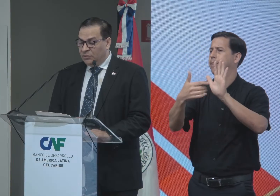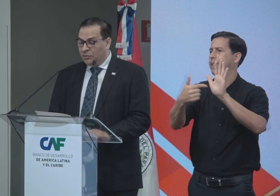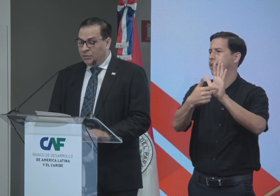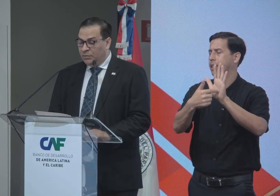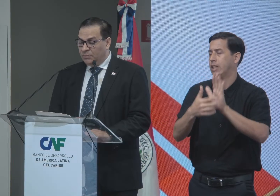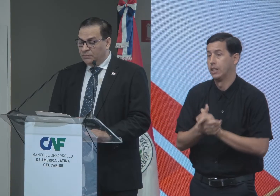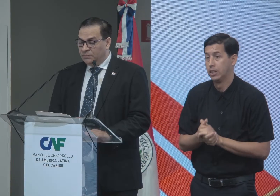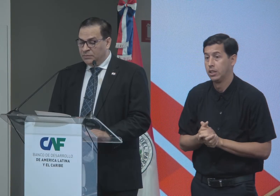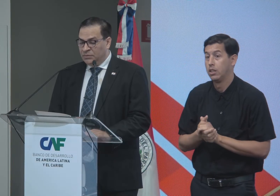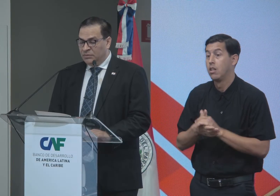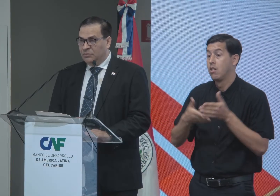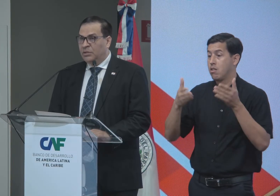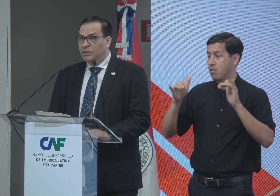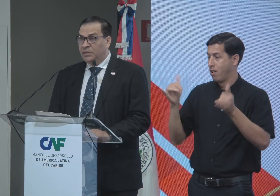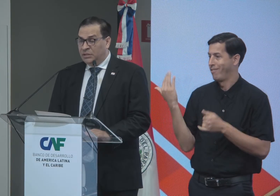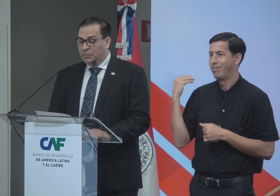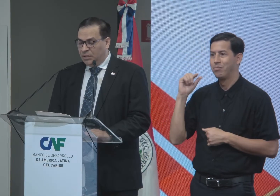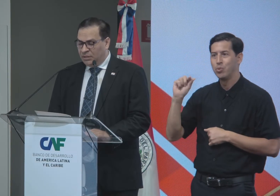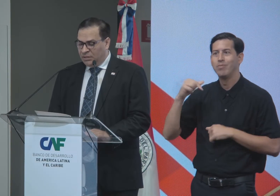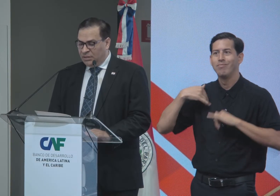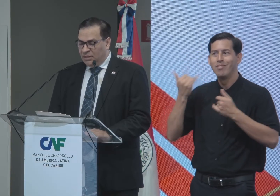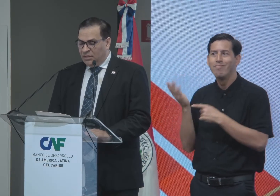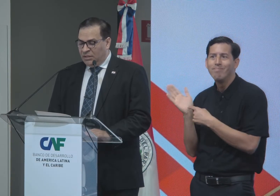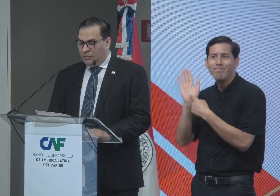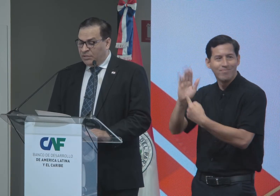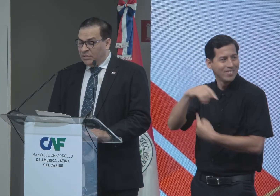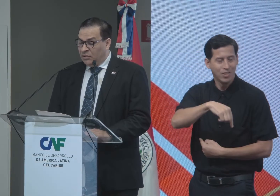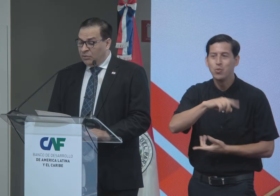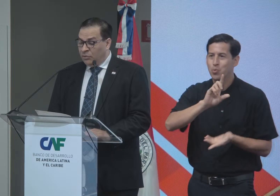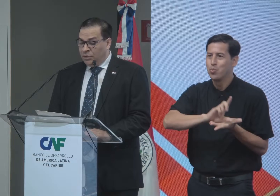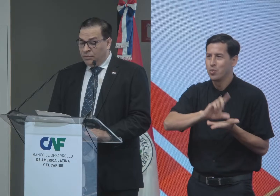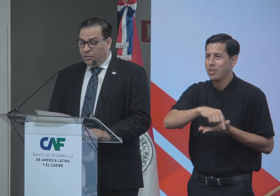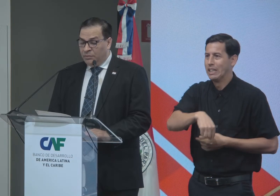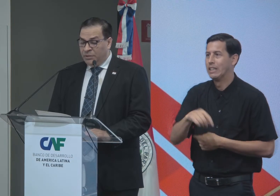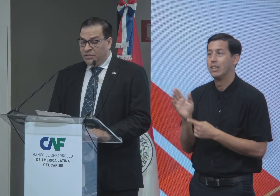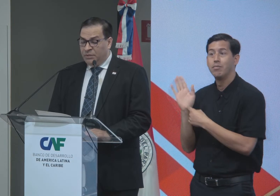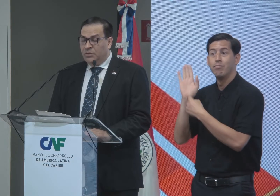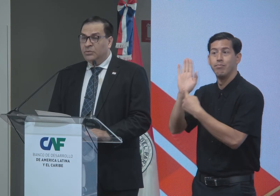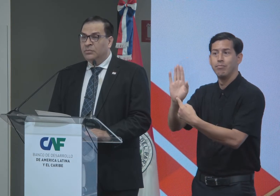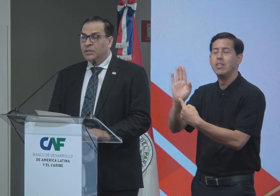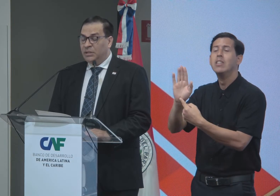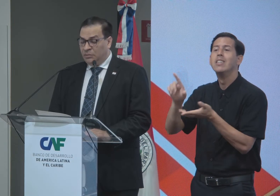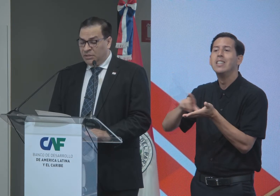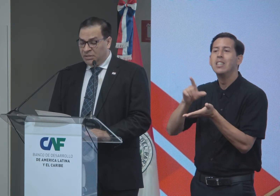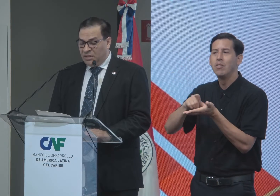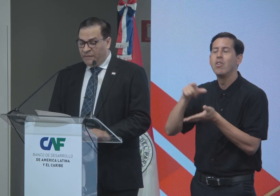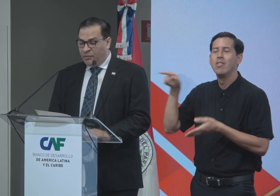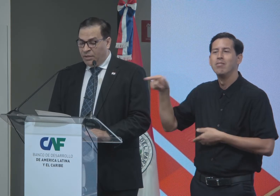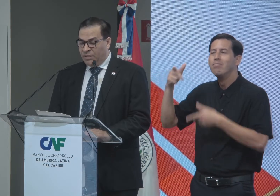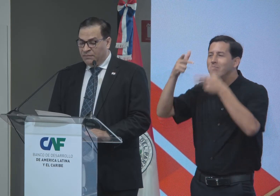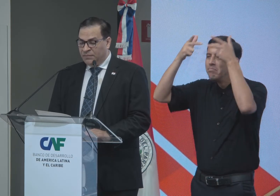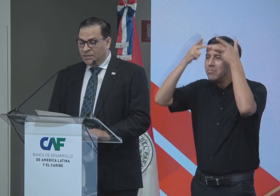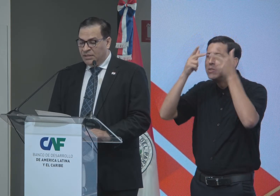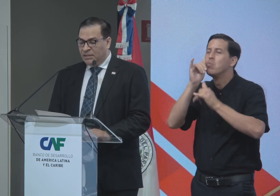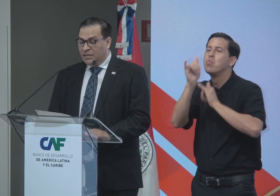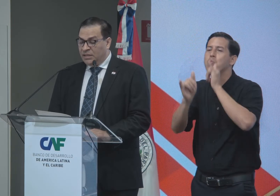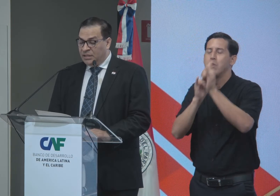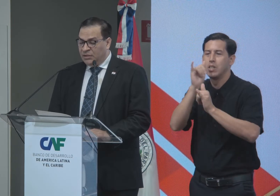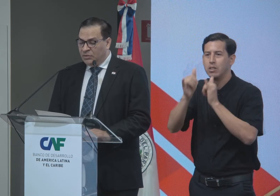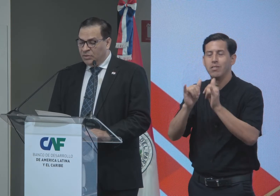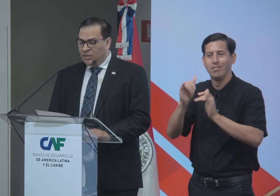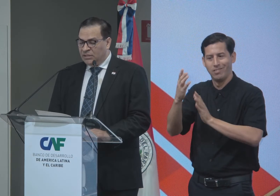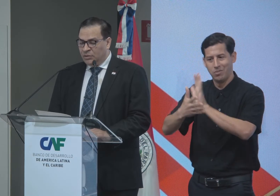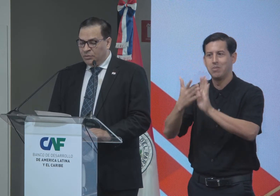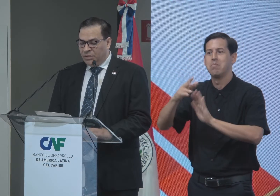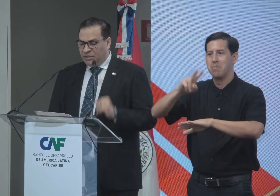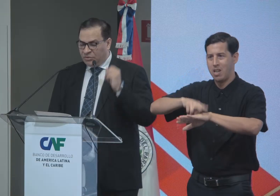el audiolibro, justamente en este lugar, hemos presentado el audiolibro del Principito en lengua de señas paraguaya,